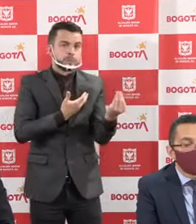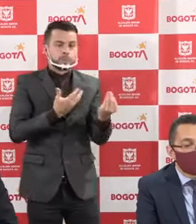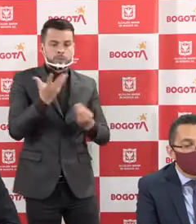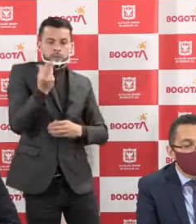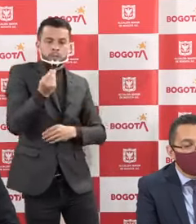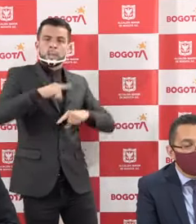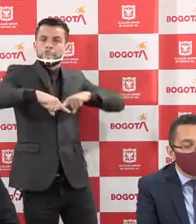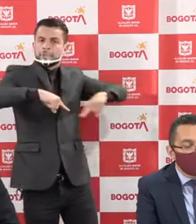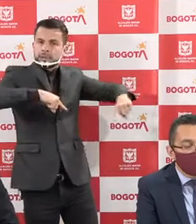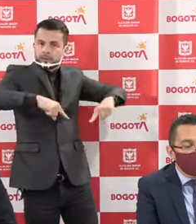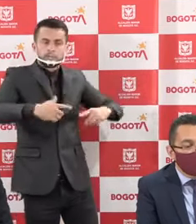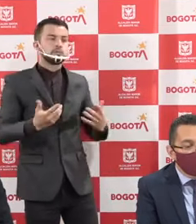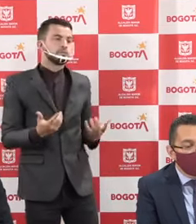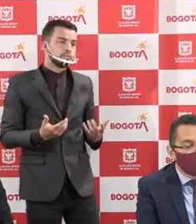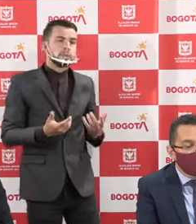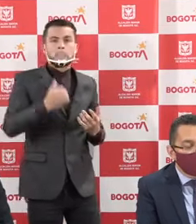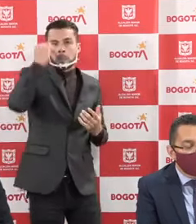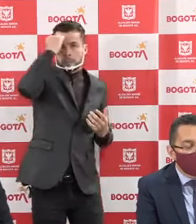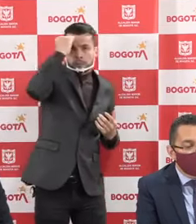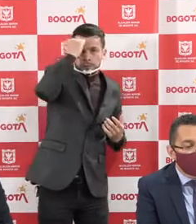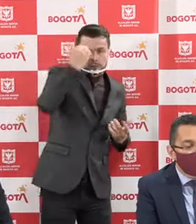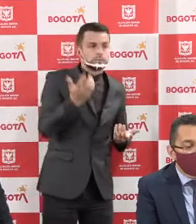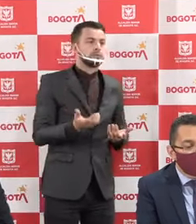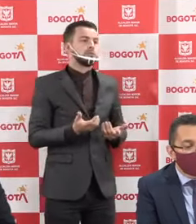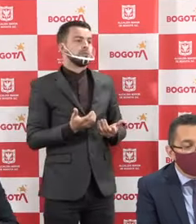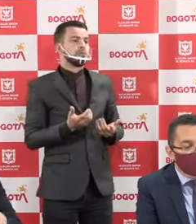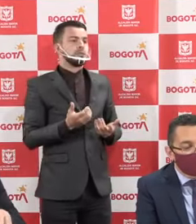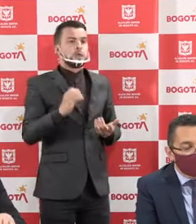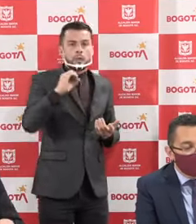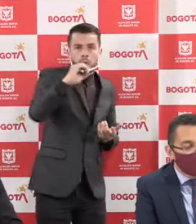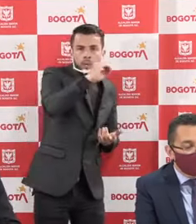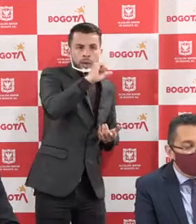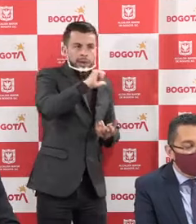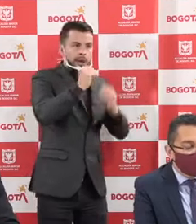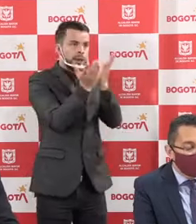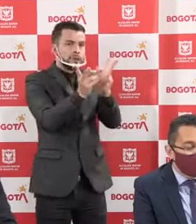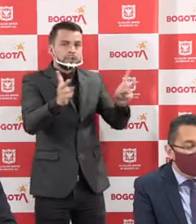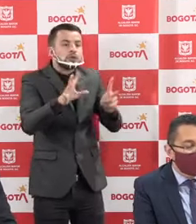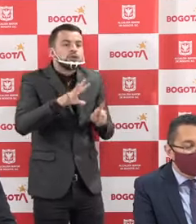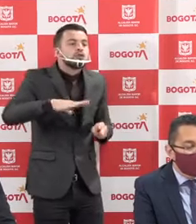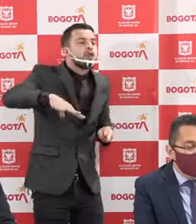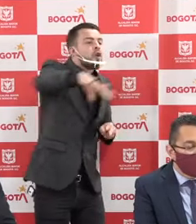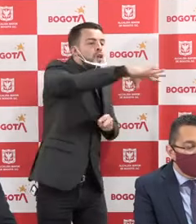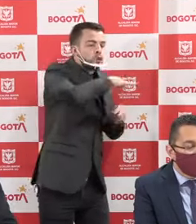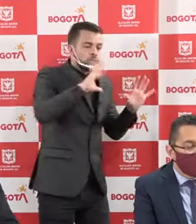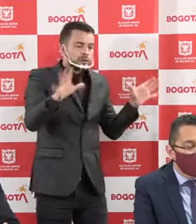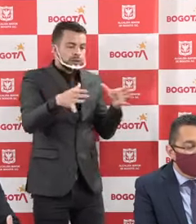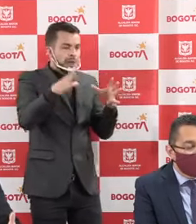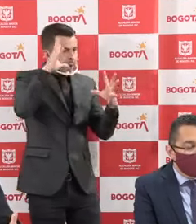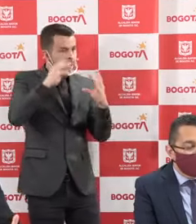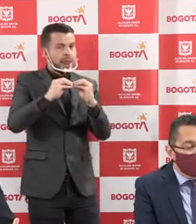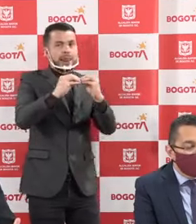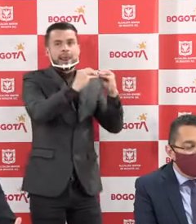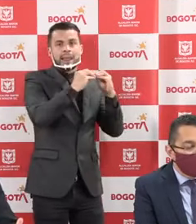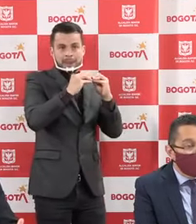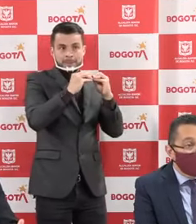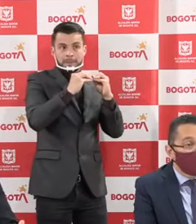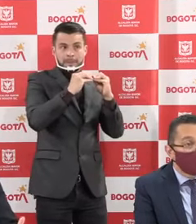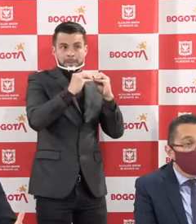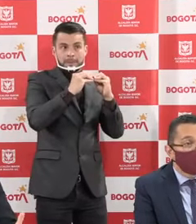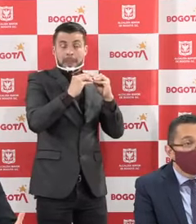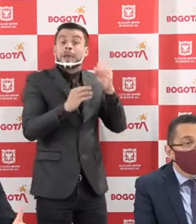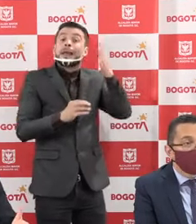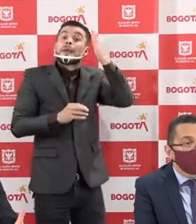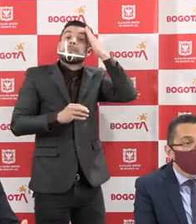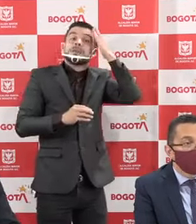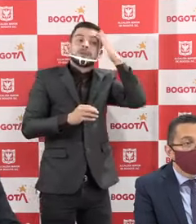y alumnos para poder definir la presencialidad cómo se desarrollaría estamos hablando de la posibilidad de tener